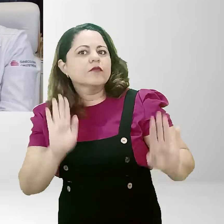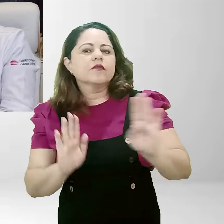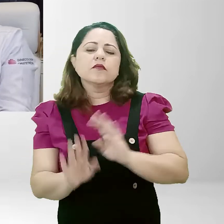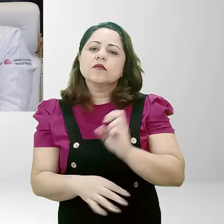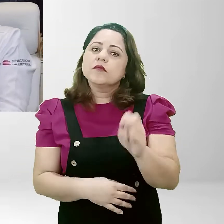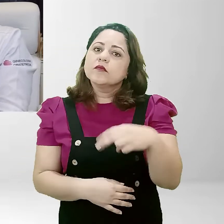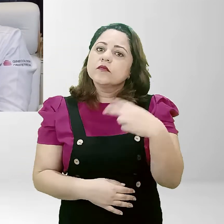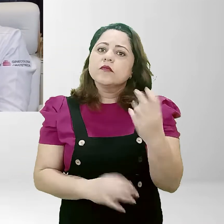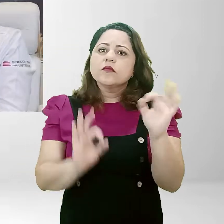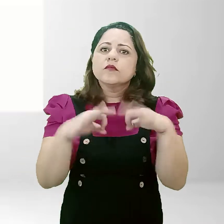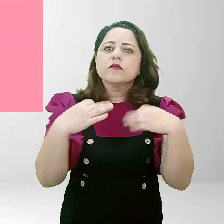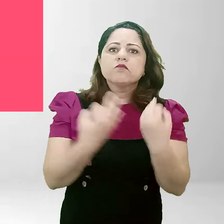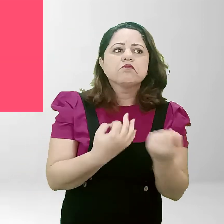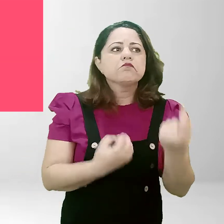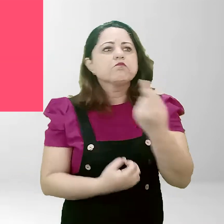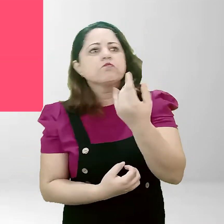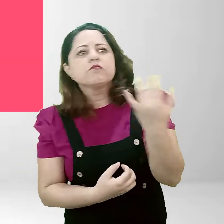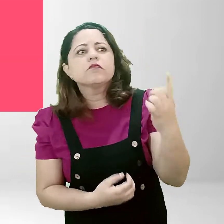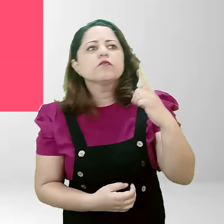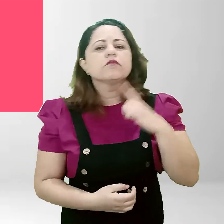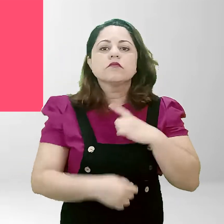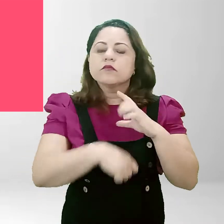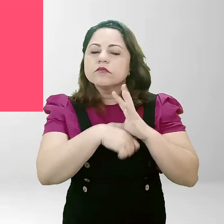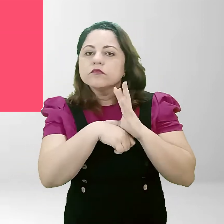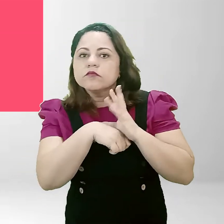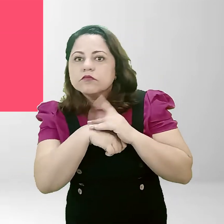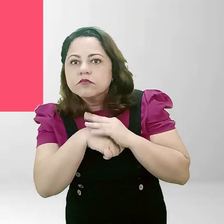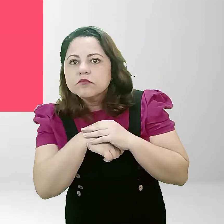aumento de tumores em geral.